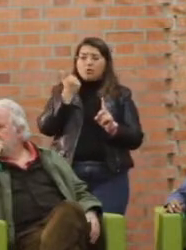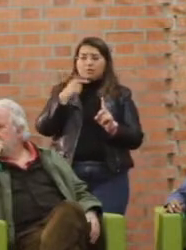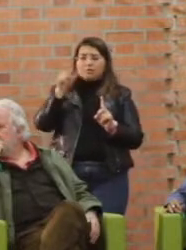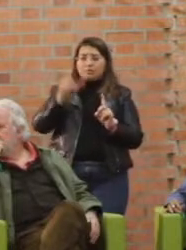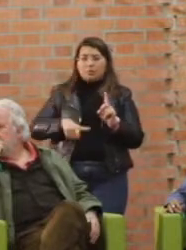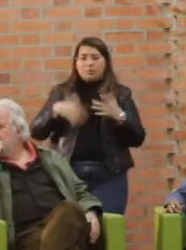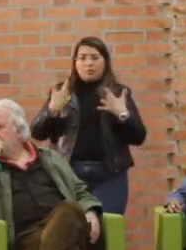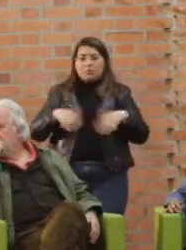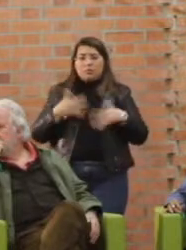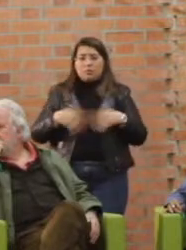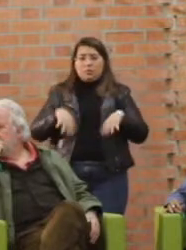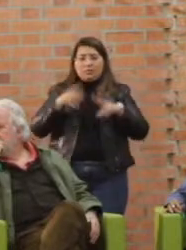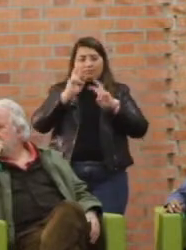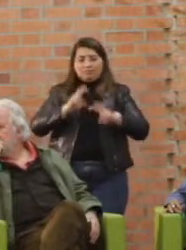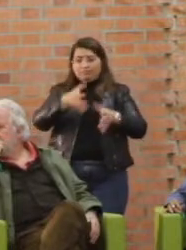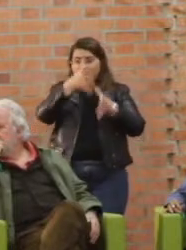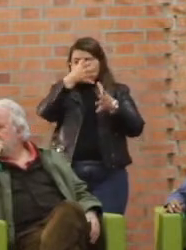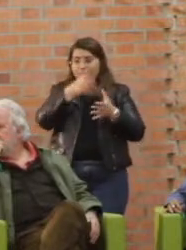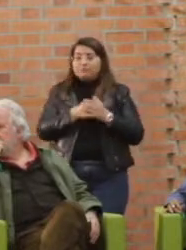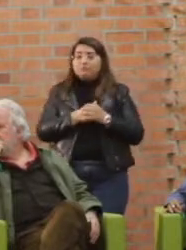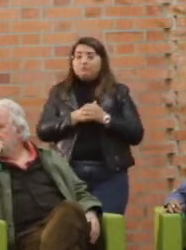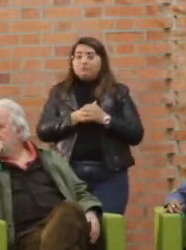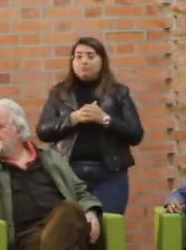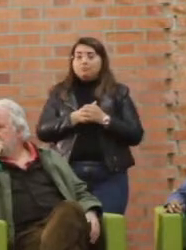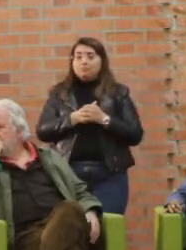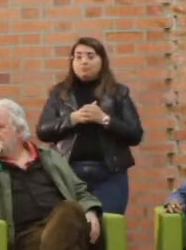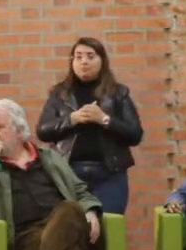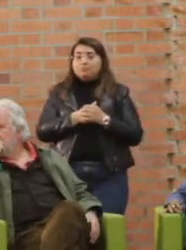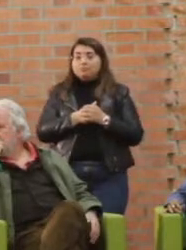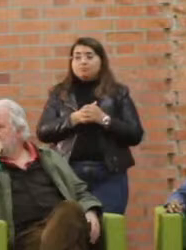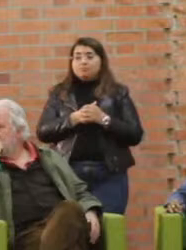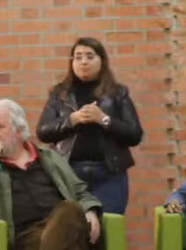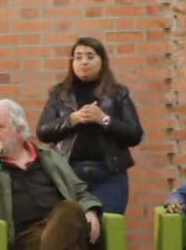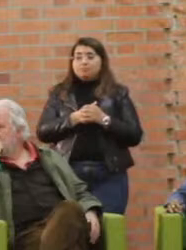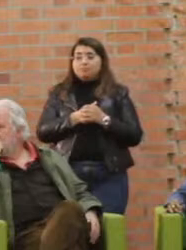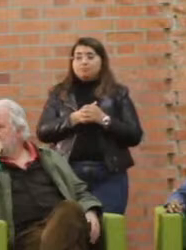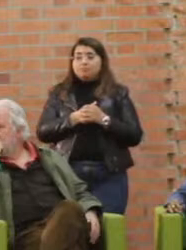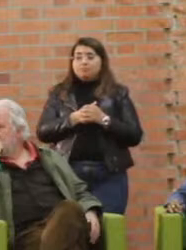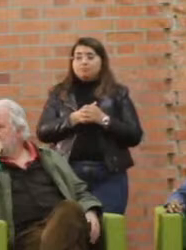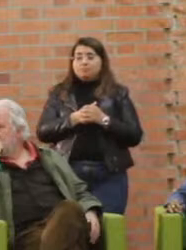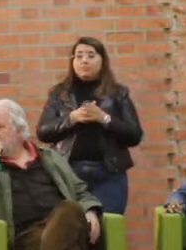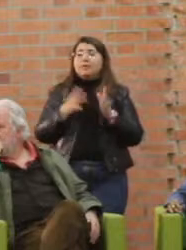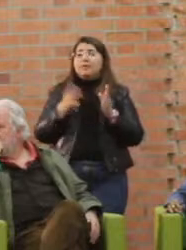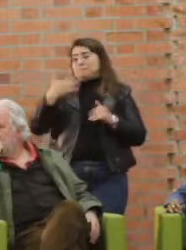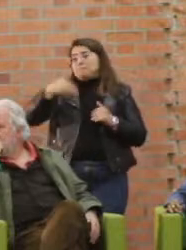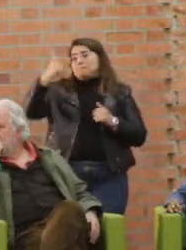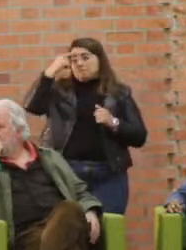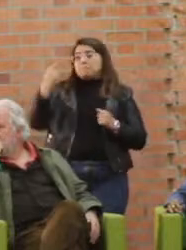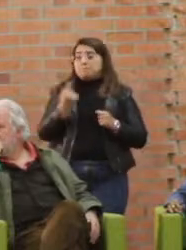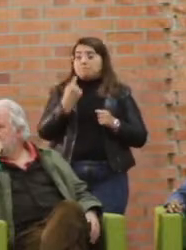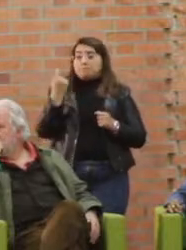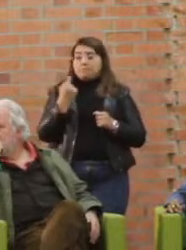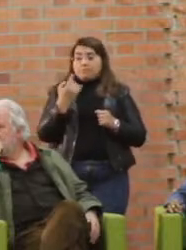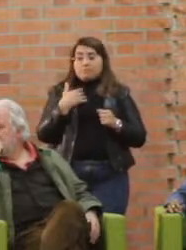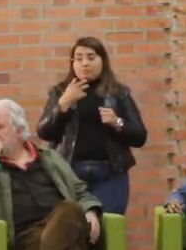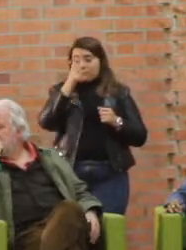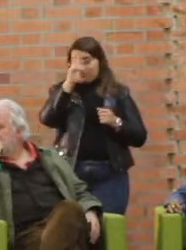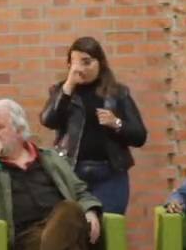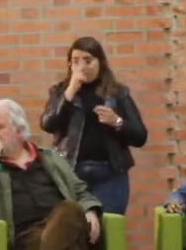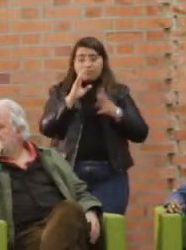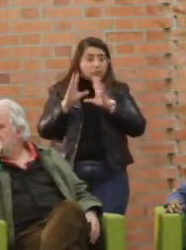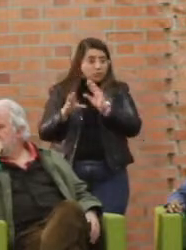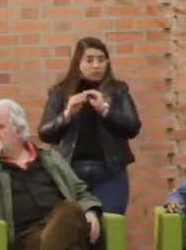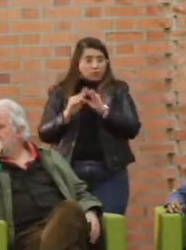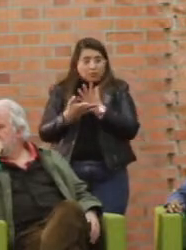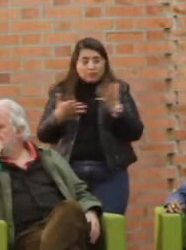sus cualidades y las palabras de Ana Cristina fueron muy elocuentes en Quién era Lucy a quien conocía a través de su trabajo